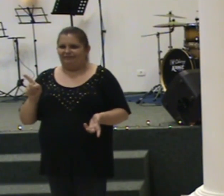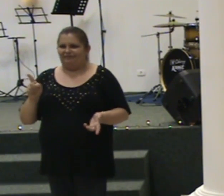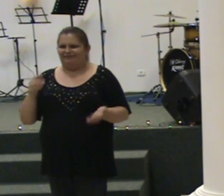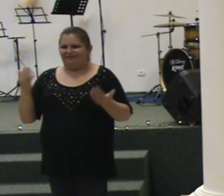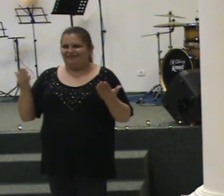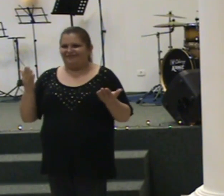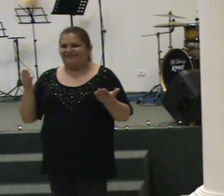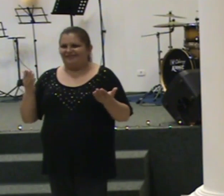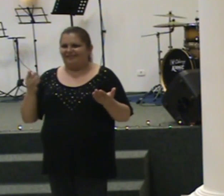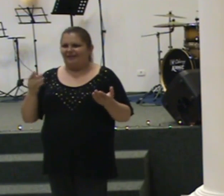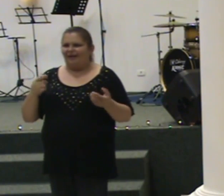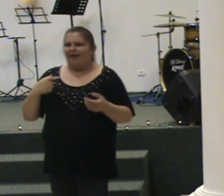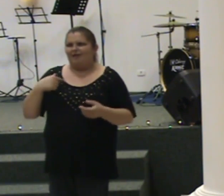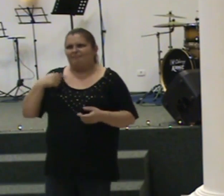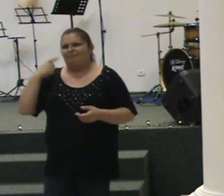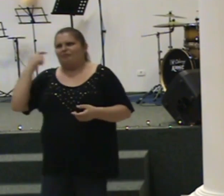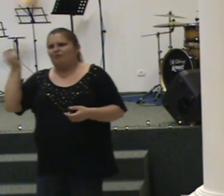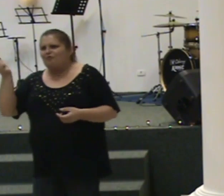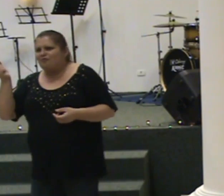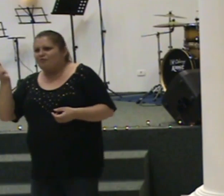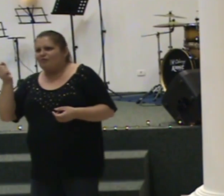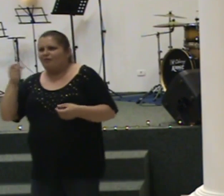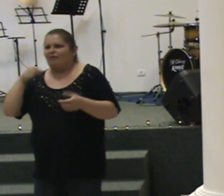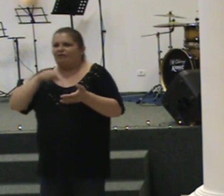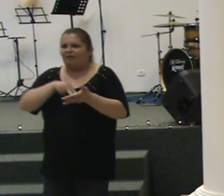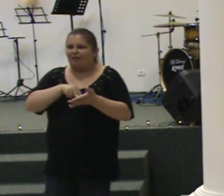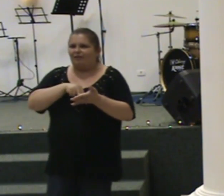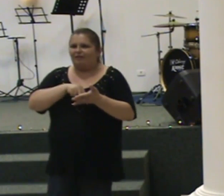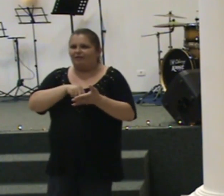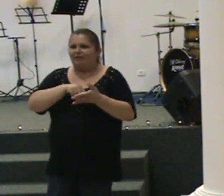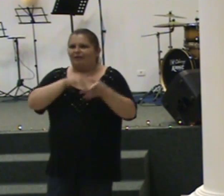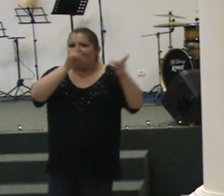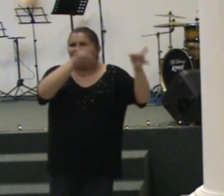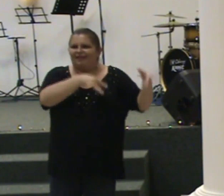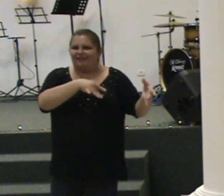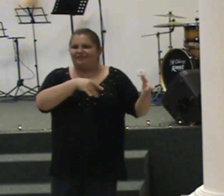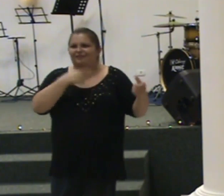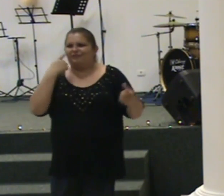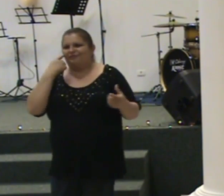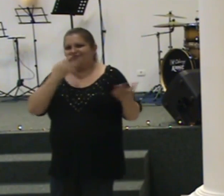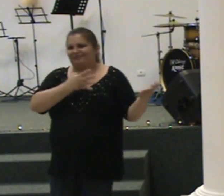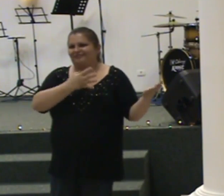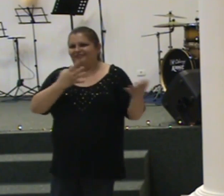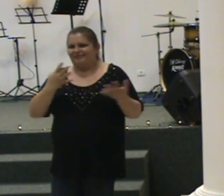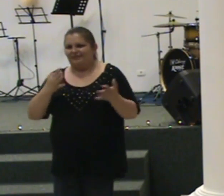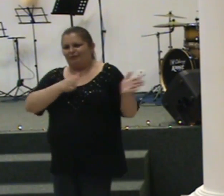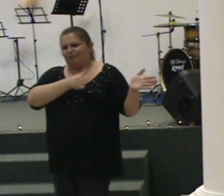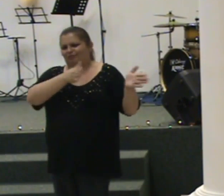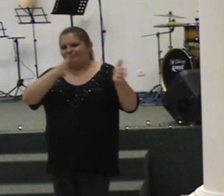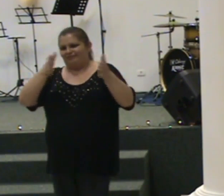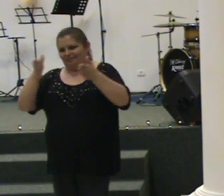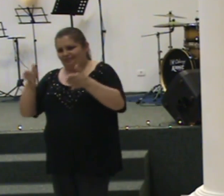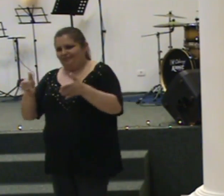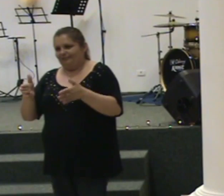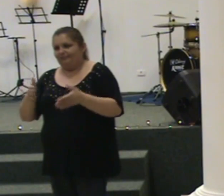história. Como tem hoje muitas pessoas que não assumem a sua responsabilidade, né, e